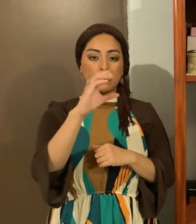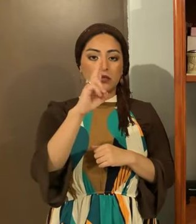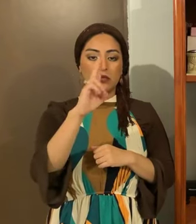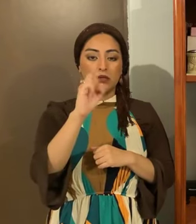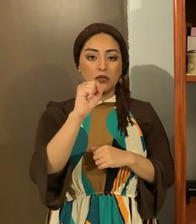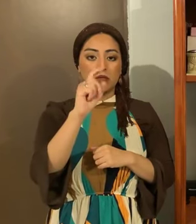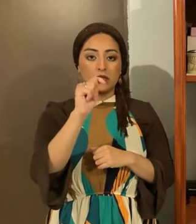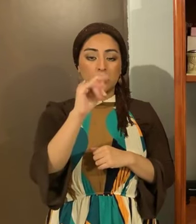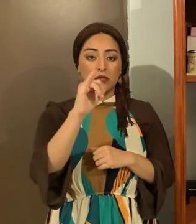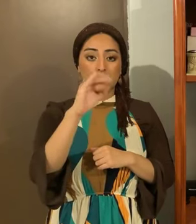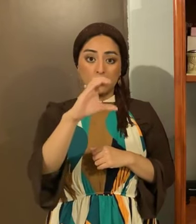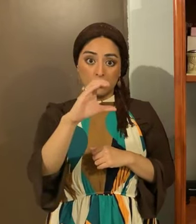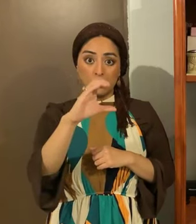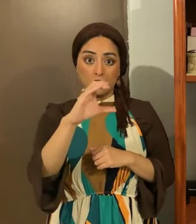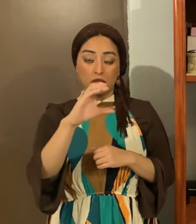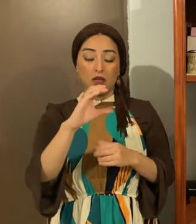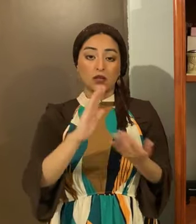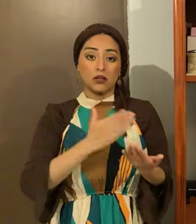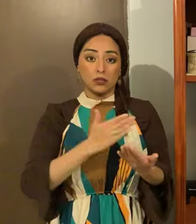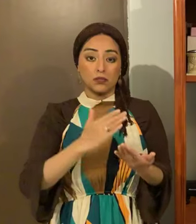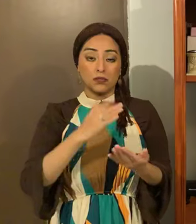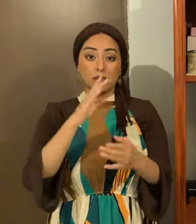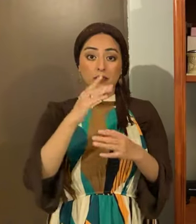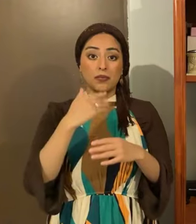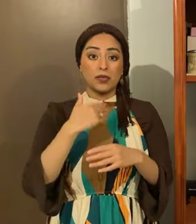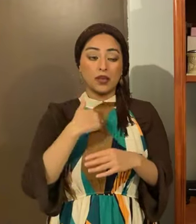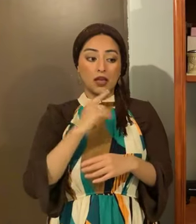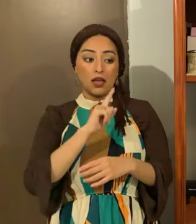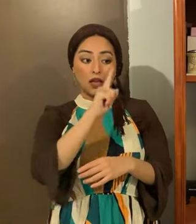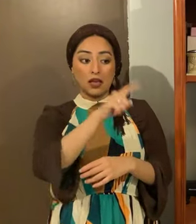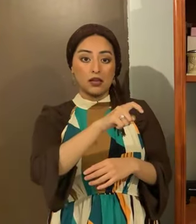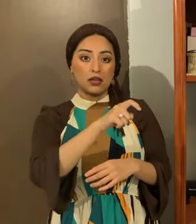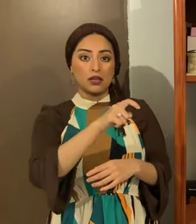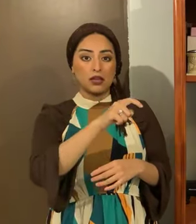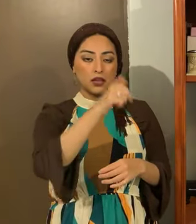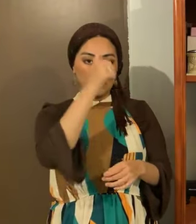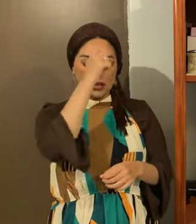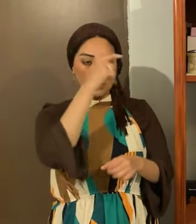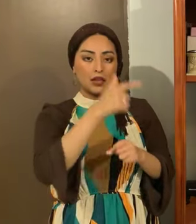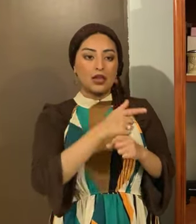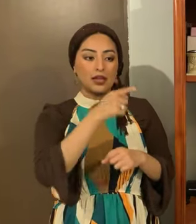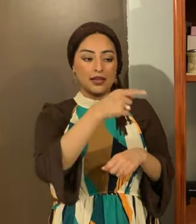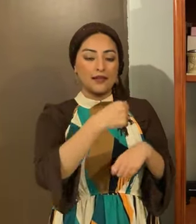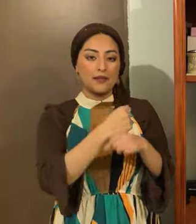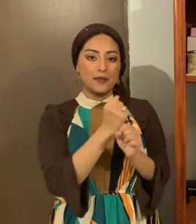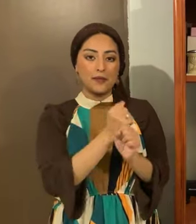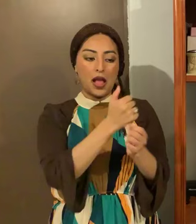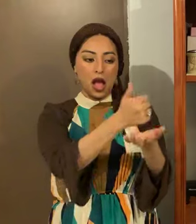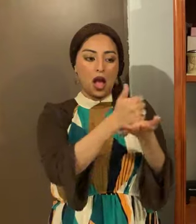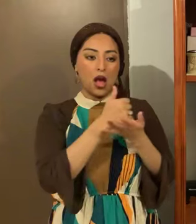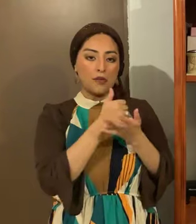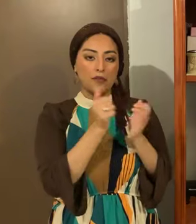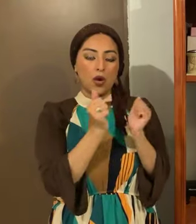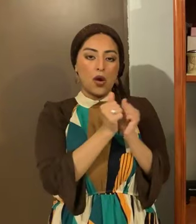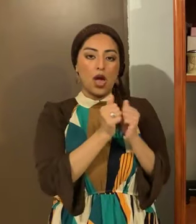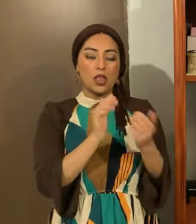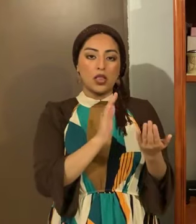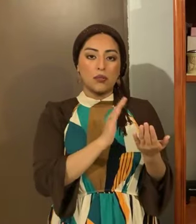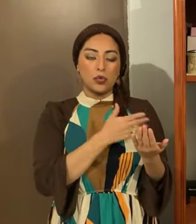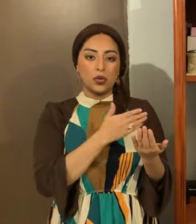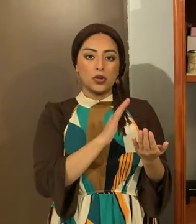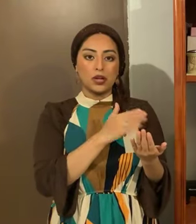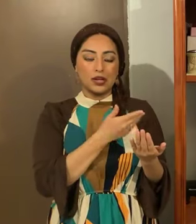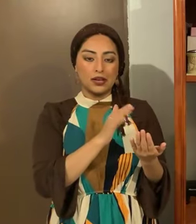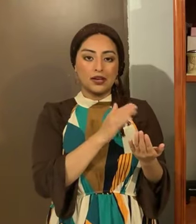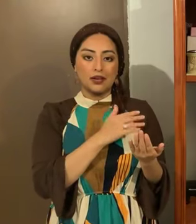auditorio. Y entonces por eso ustedes ven que cuando yo le pido de favor que haga los arreglos musicales de